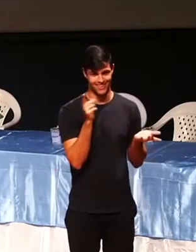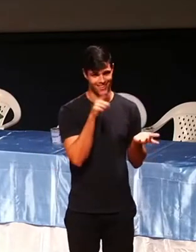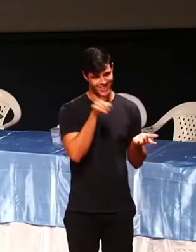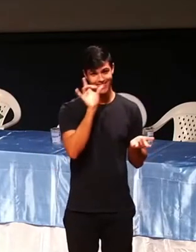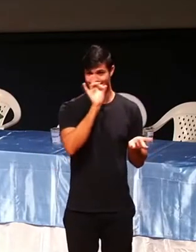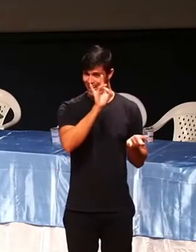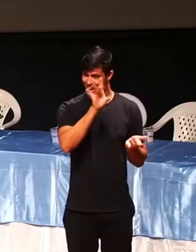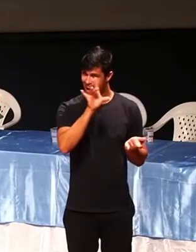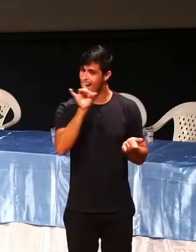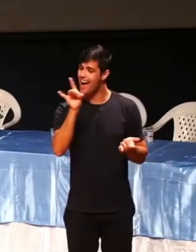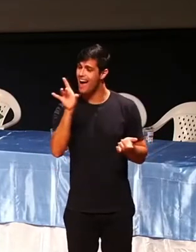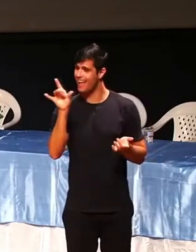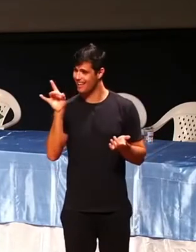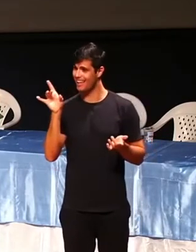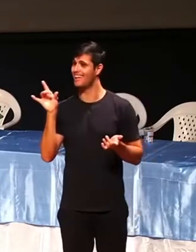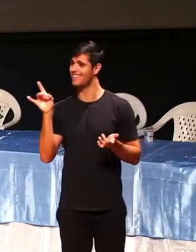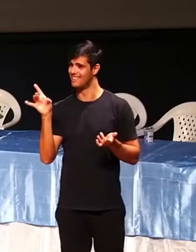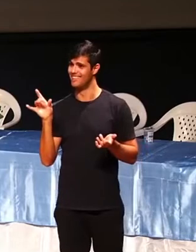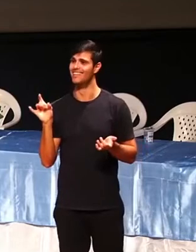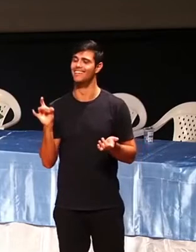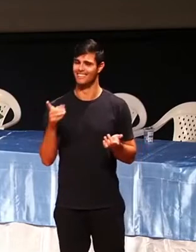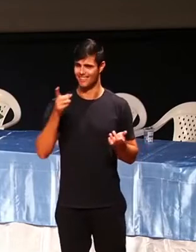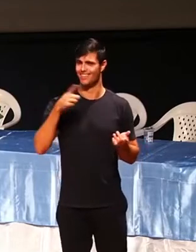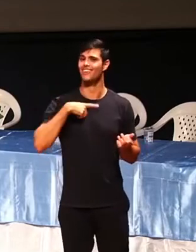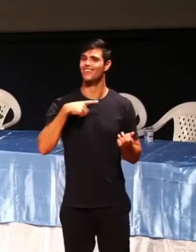Tem gente que está rindo, porque você está perto da porta mesmo, né?